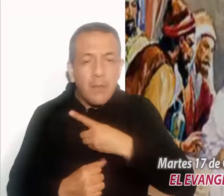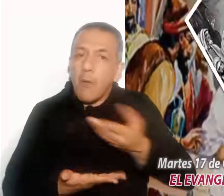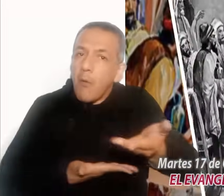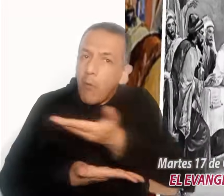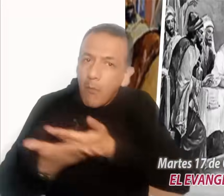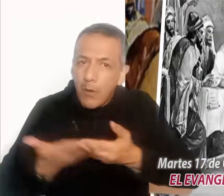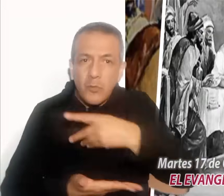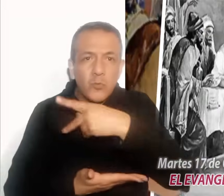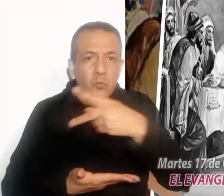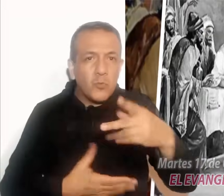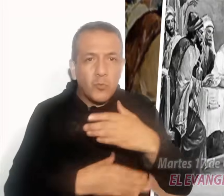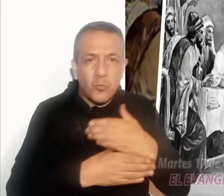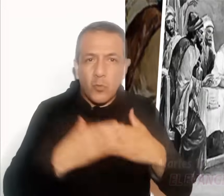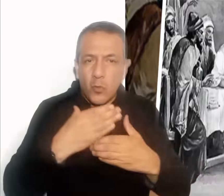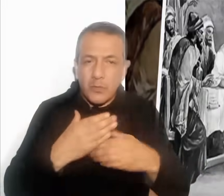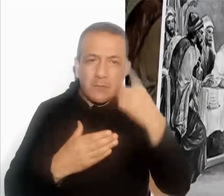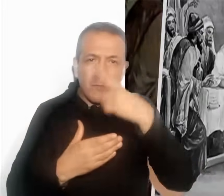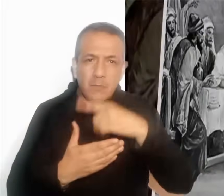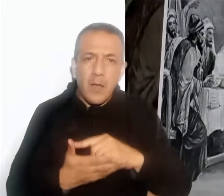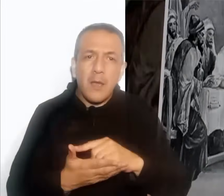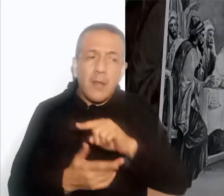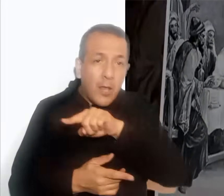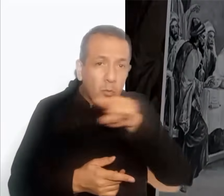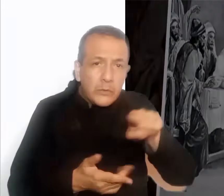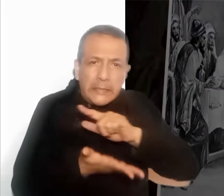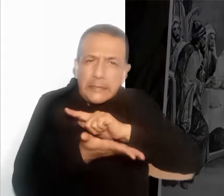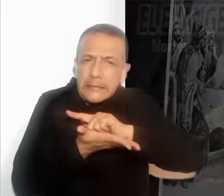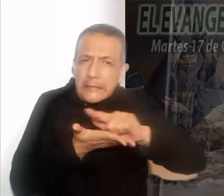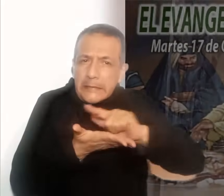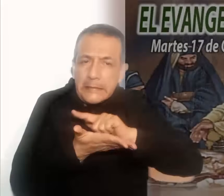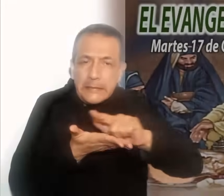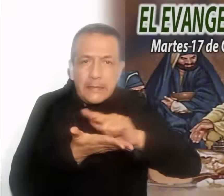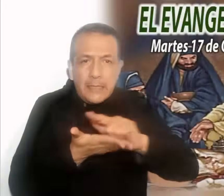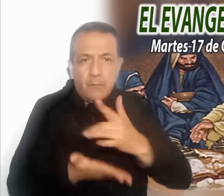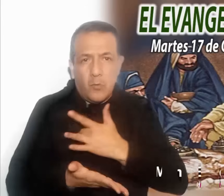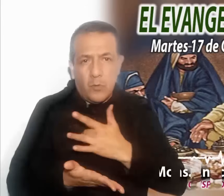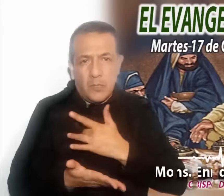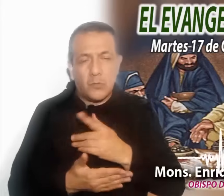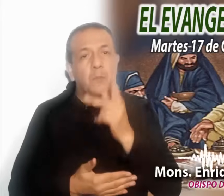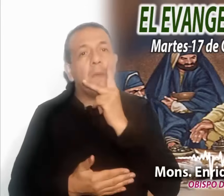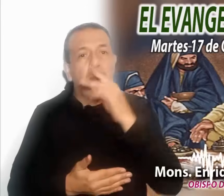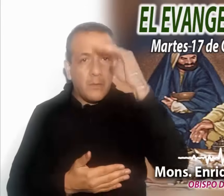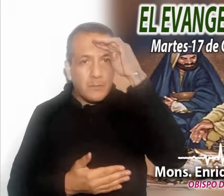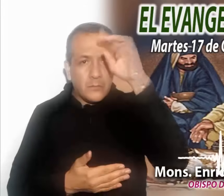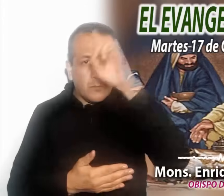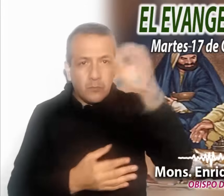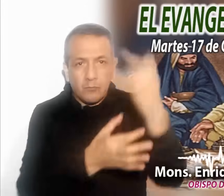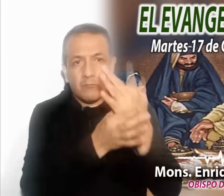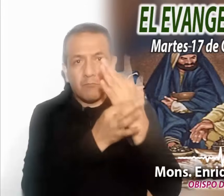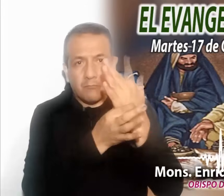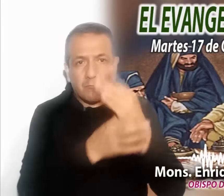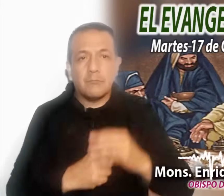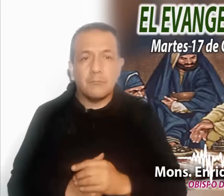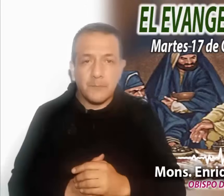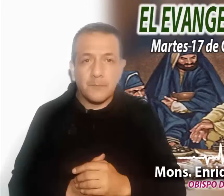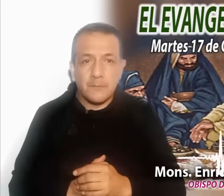que tienen y todo lo de ustedes quedará limpio. Palabra del Señor.